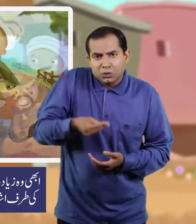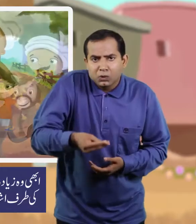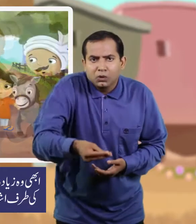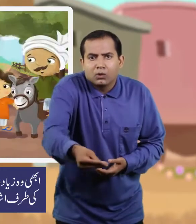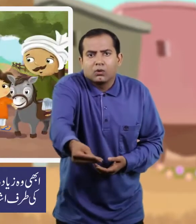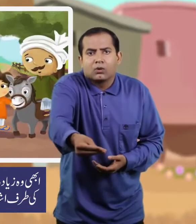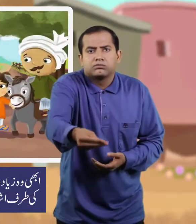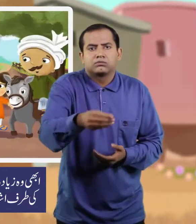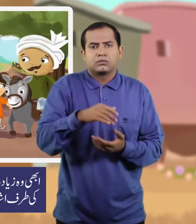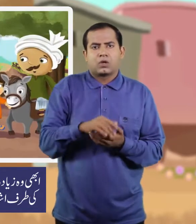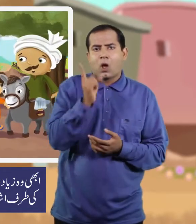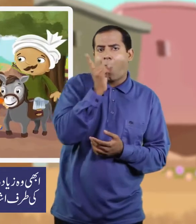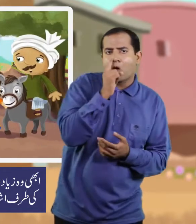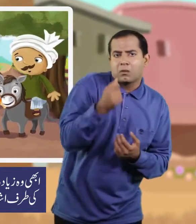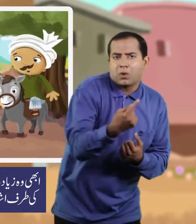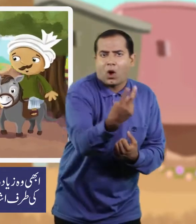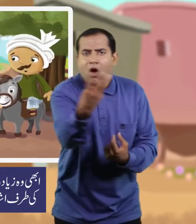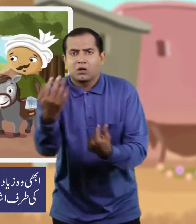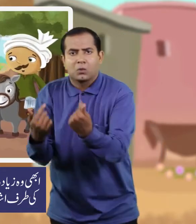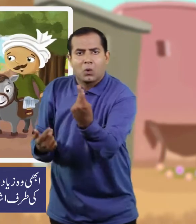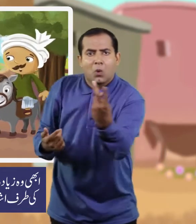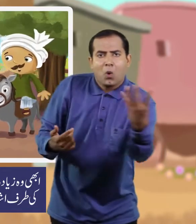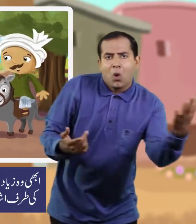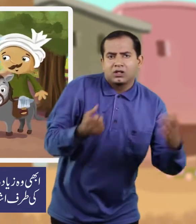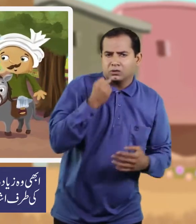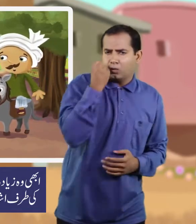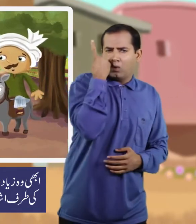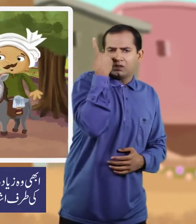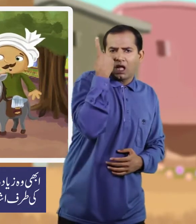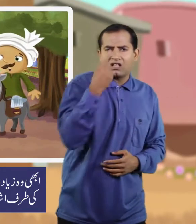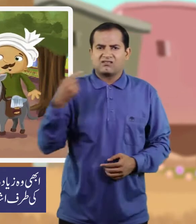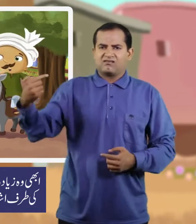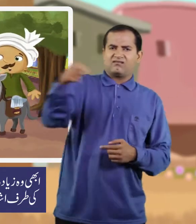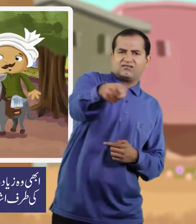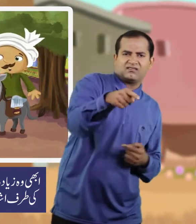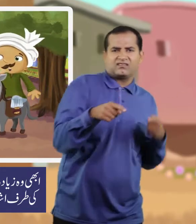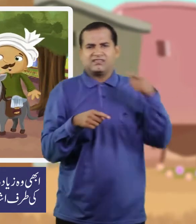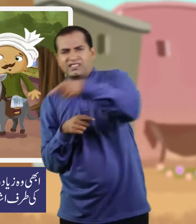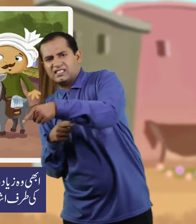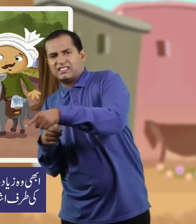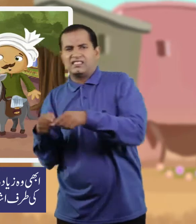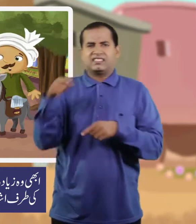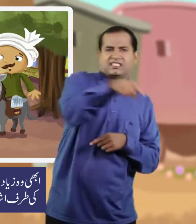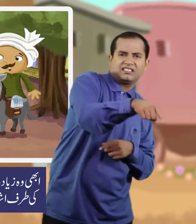अभी वो जादा दूर नहीं गए थे कि कुछ औरतों ने खुस्ते से उनकी तरफ इशारा करना शुरू कर दिया.